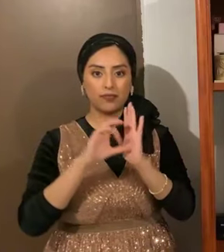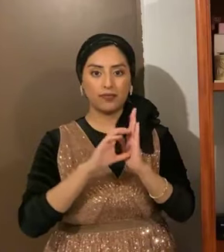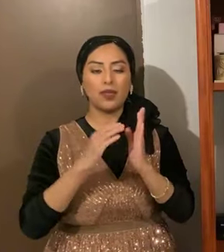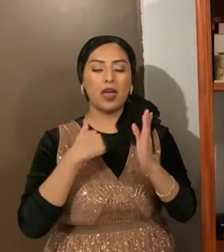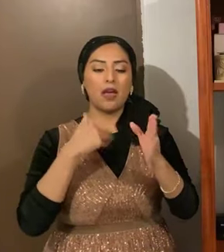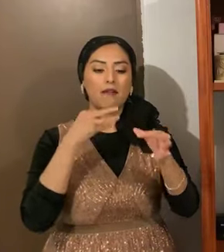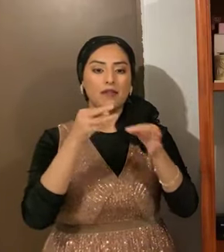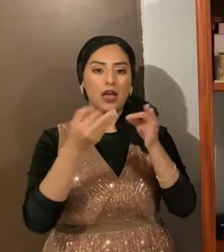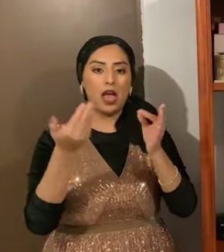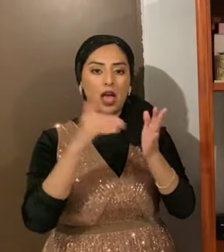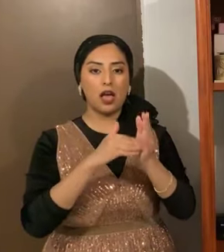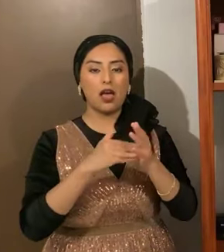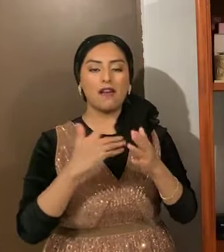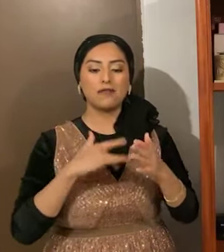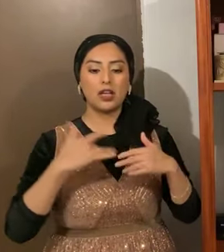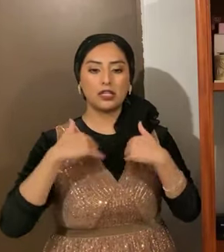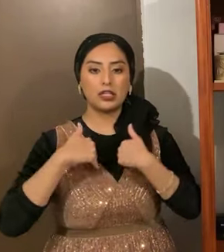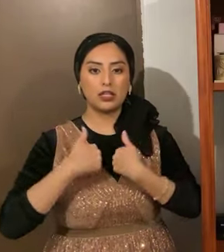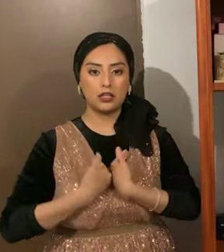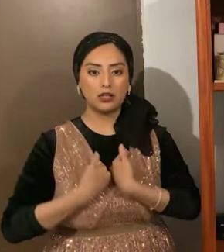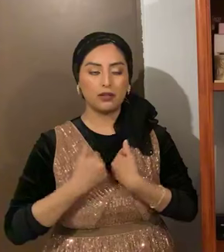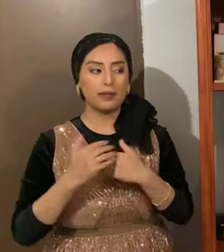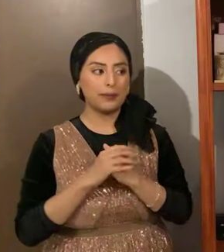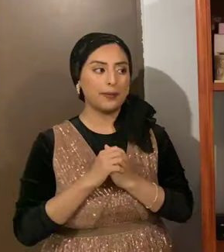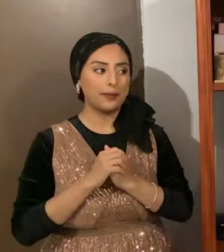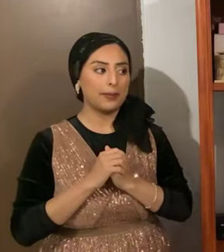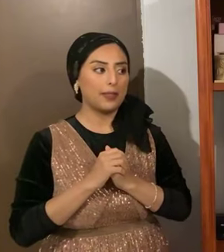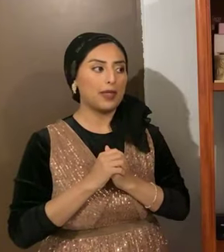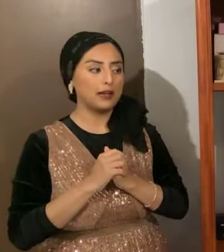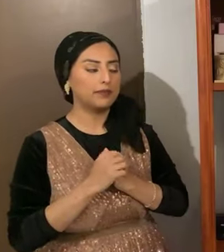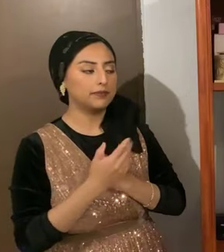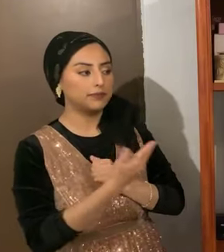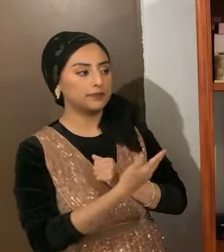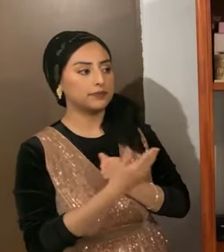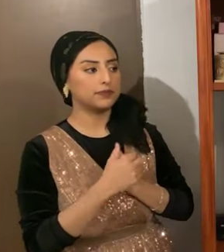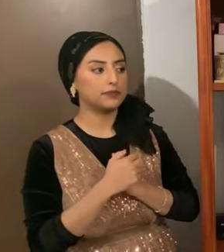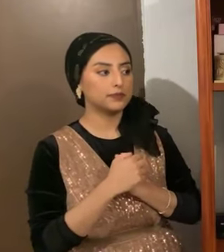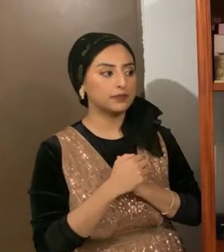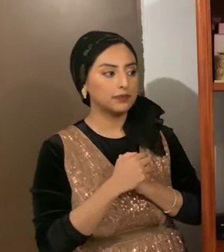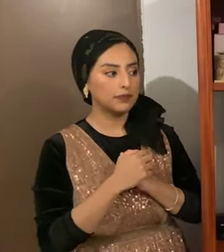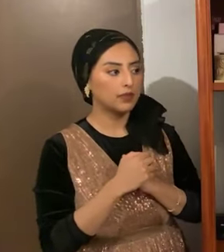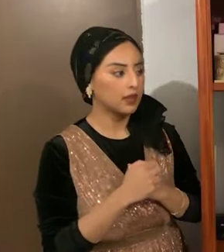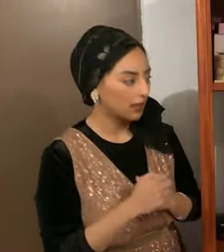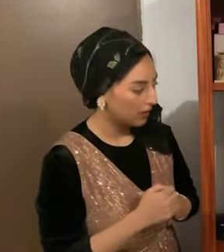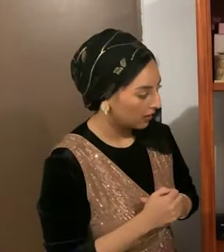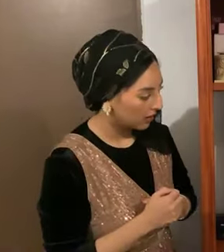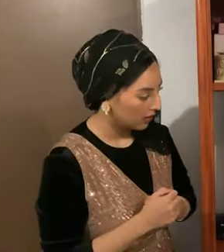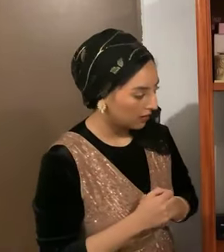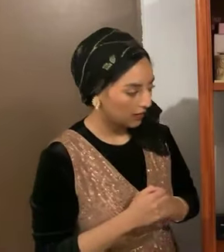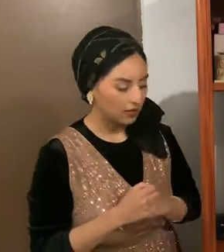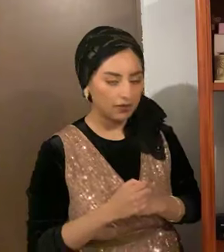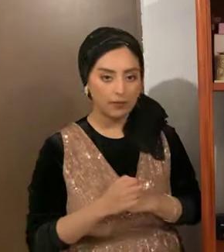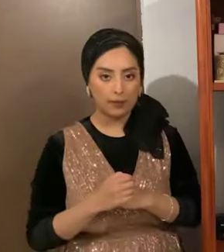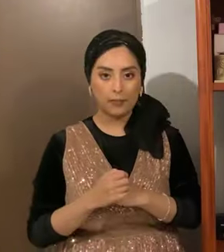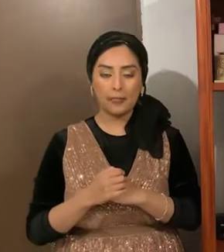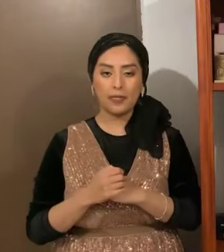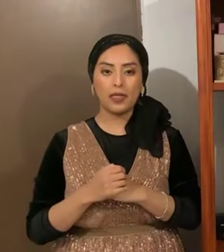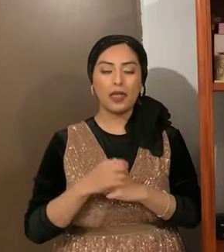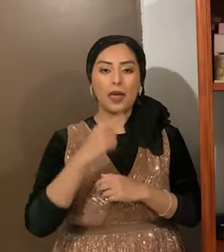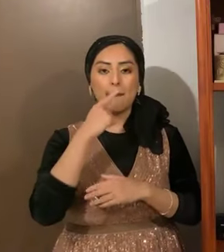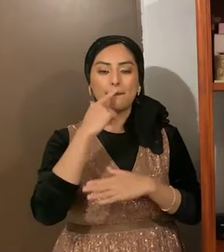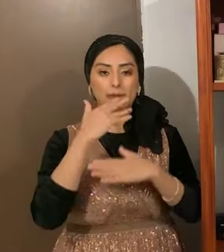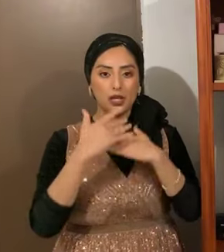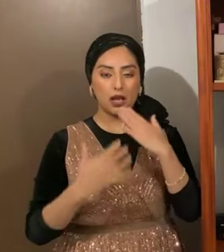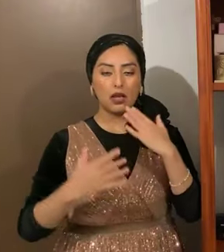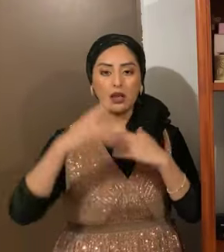como estoy un poco cansado. Bueno, entonces vemos la luna de sangre 3 de marzo de 2026. Ahí está la luna